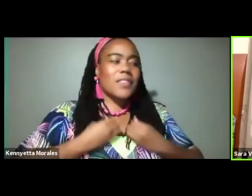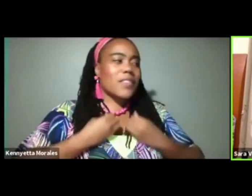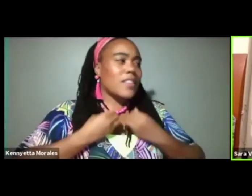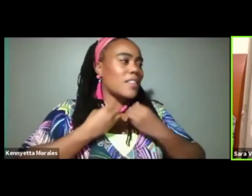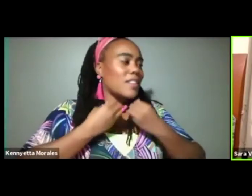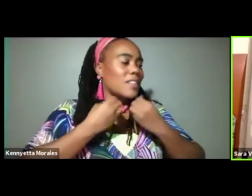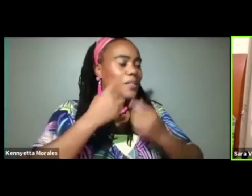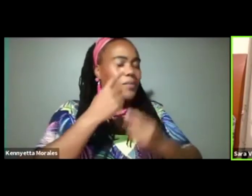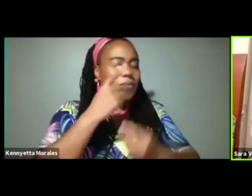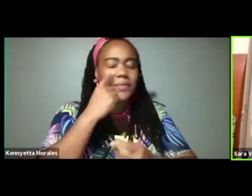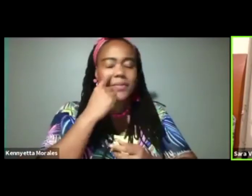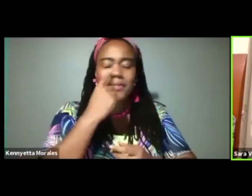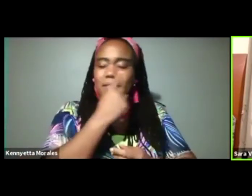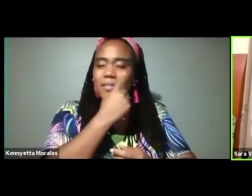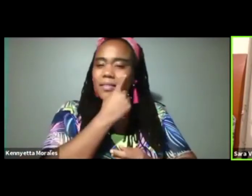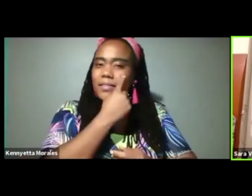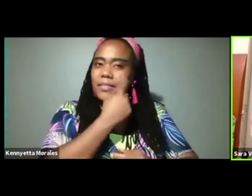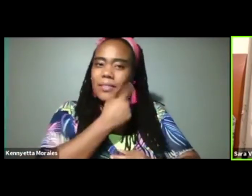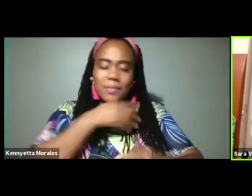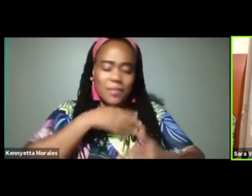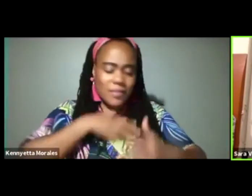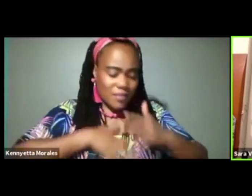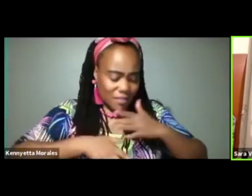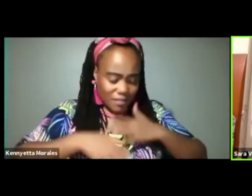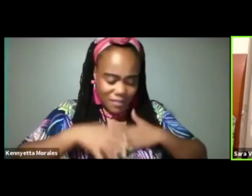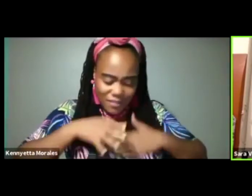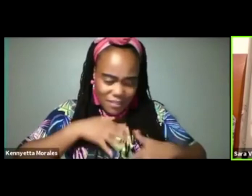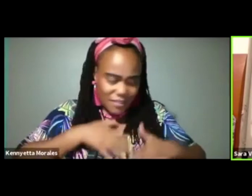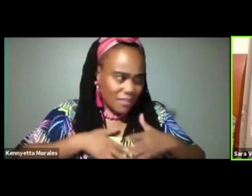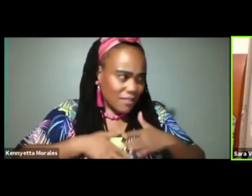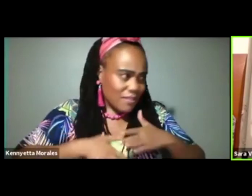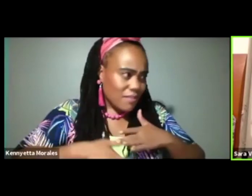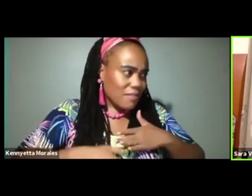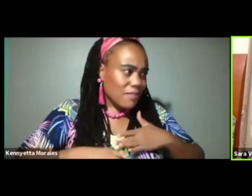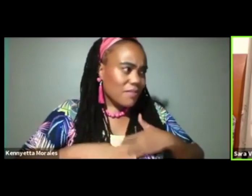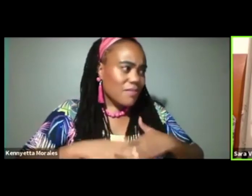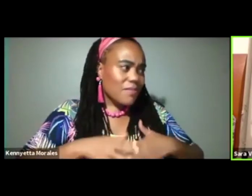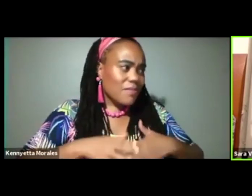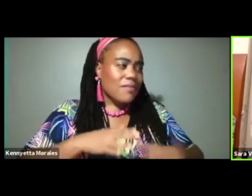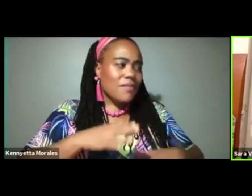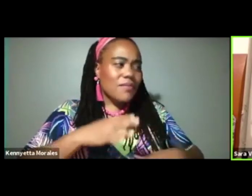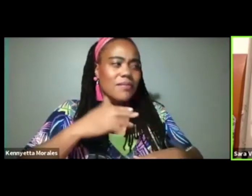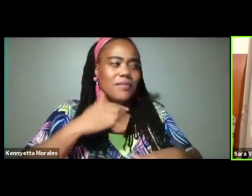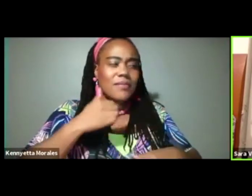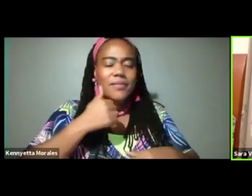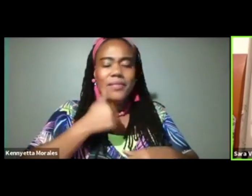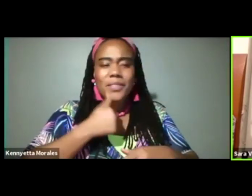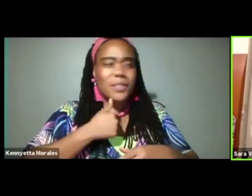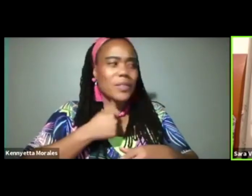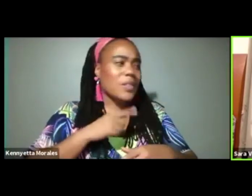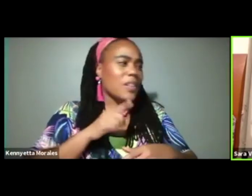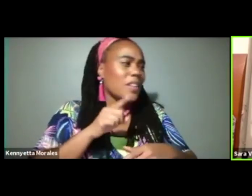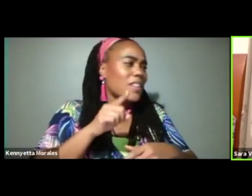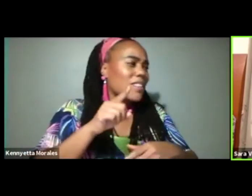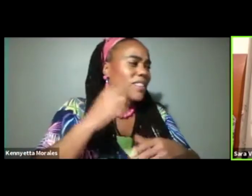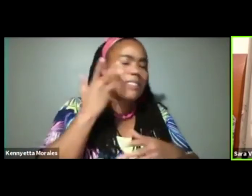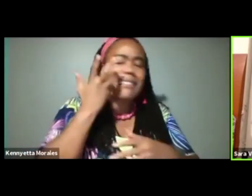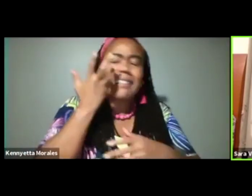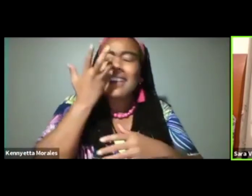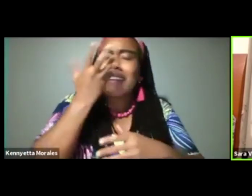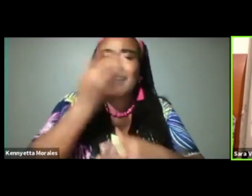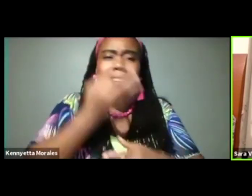los ojos cansados, mi piel que espera ansiosa por